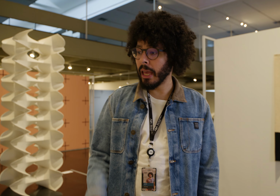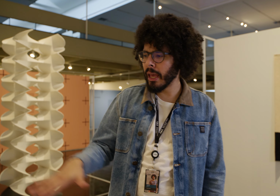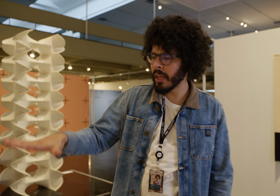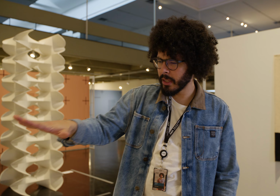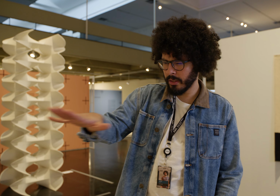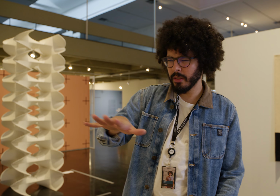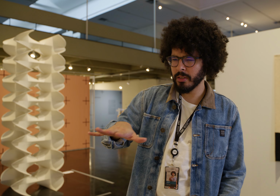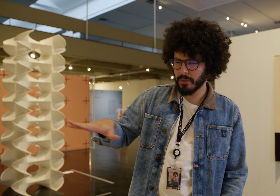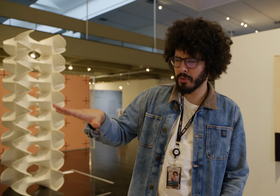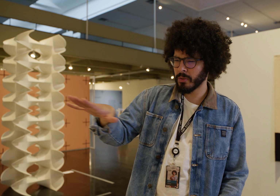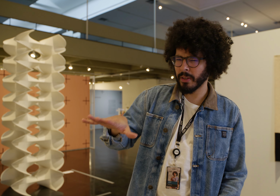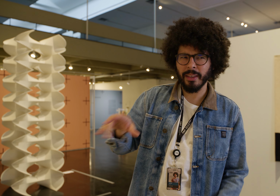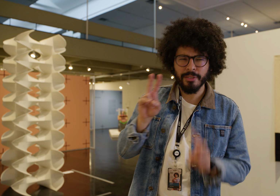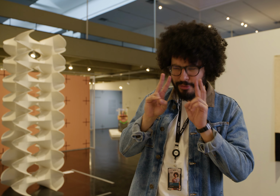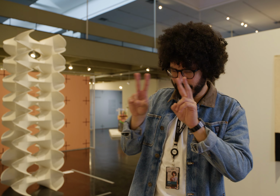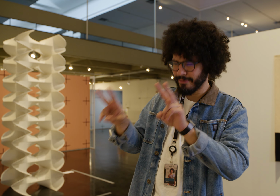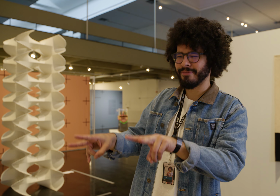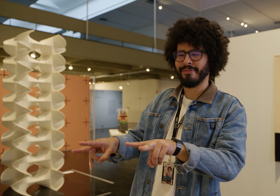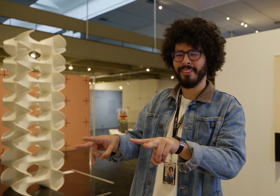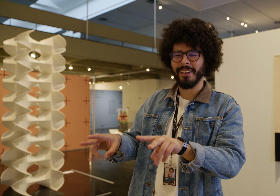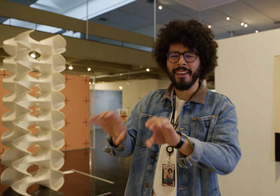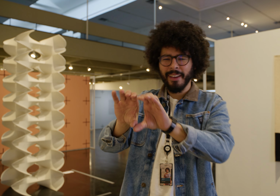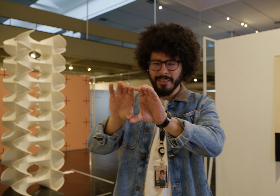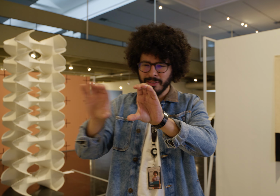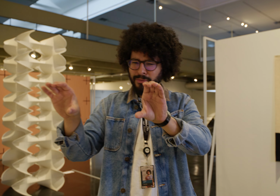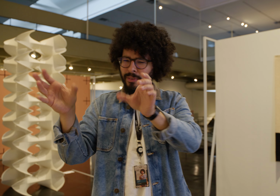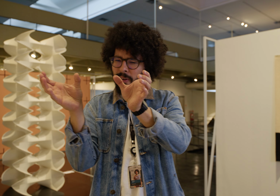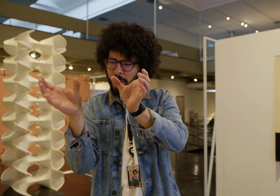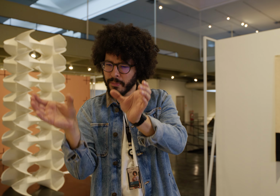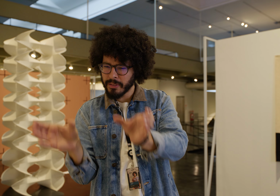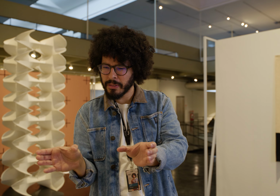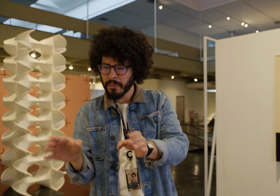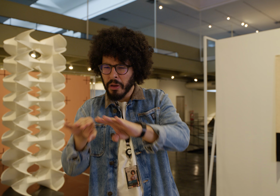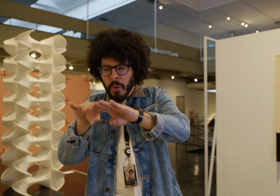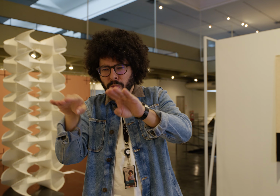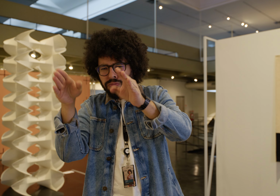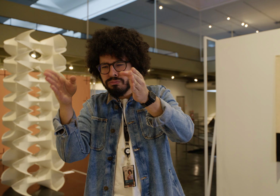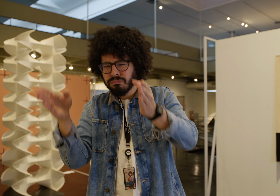O modo como se usa a geometria, como se observa a relação entre essas formas e o espaço.